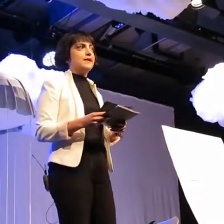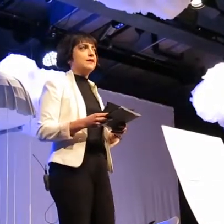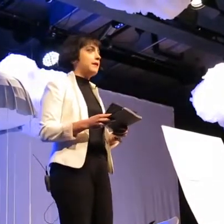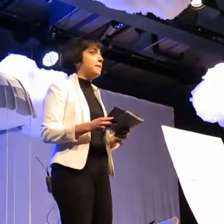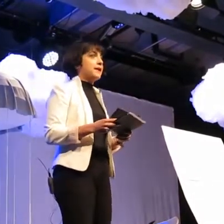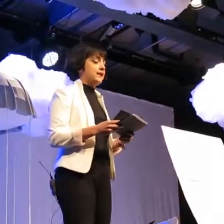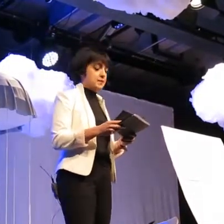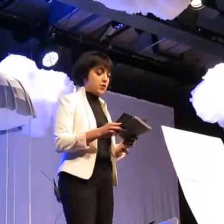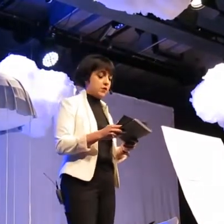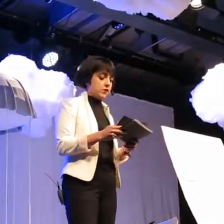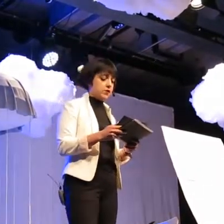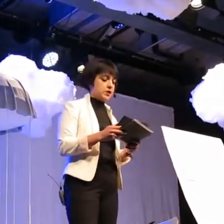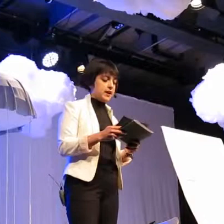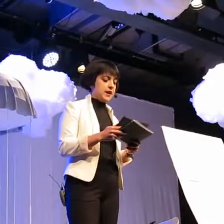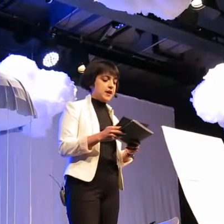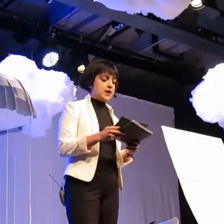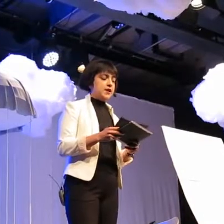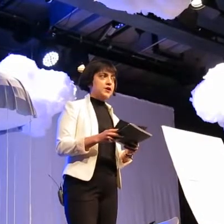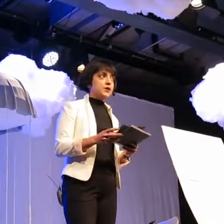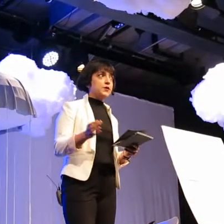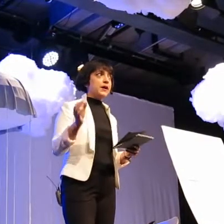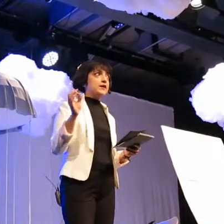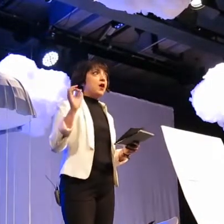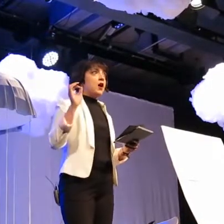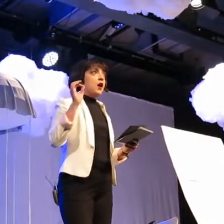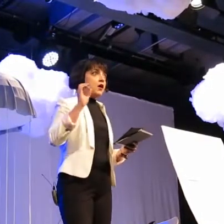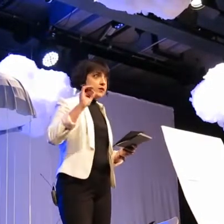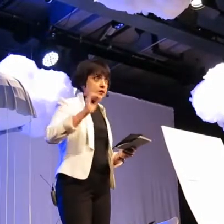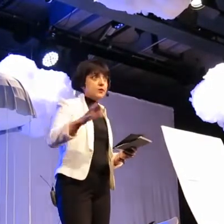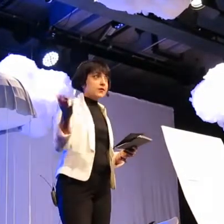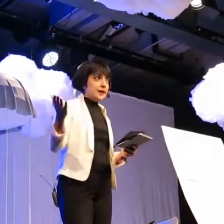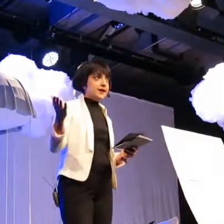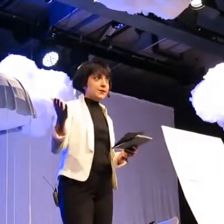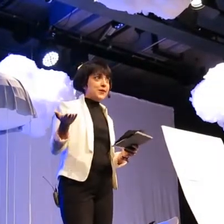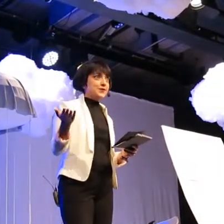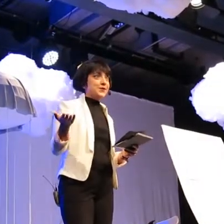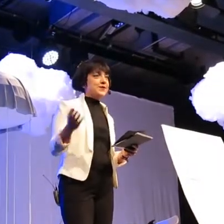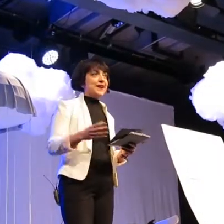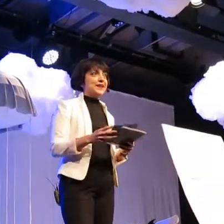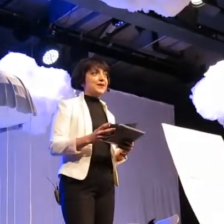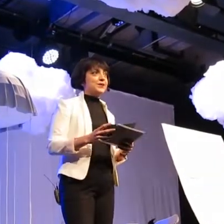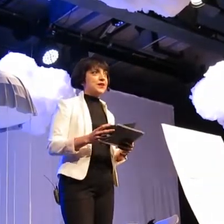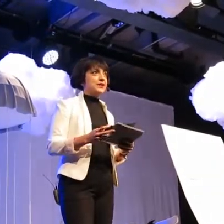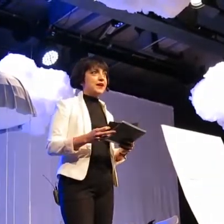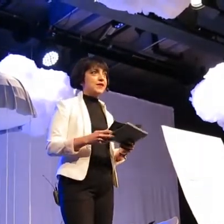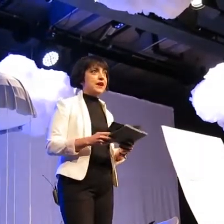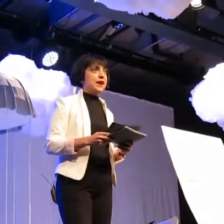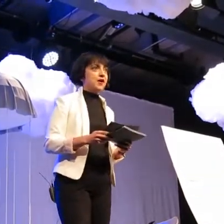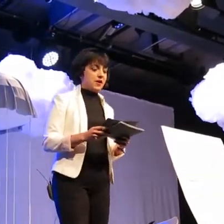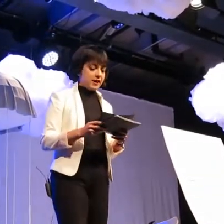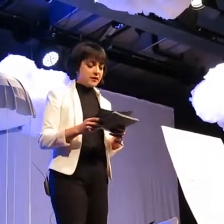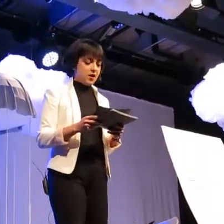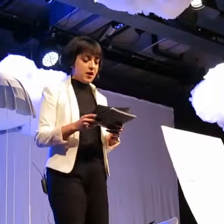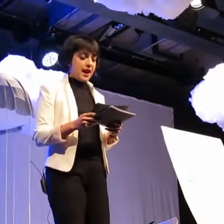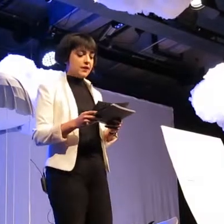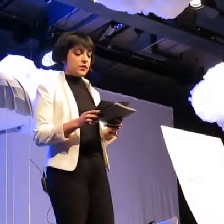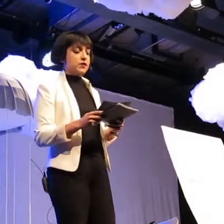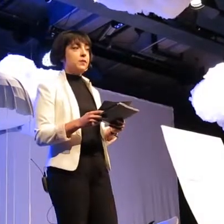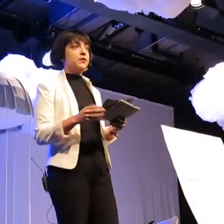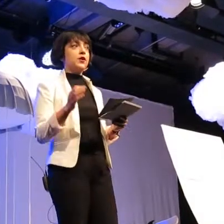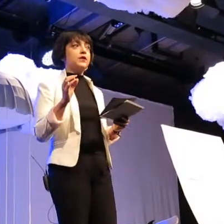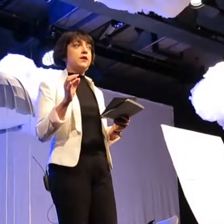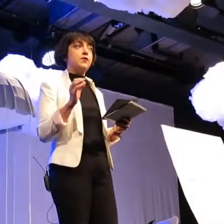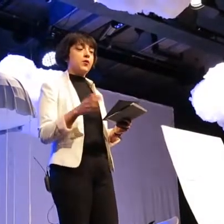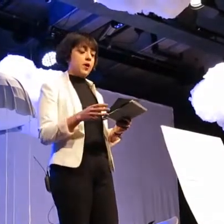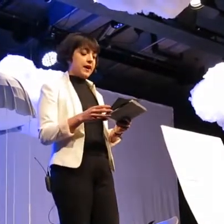och överensstämmer inte med någon forskning. Jag tror att Hans Rosling då, som vi alla nu kommer till i det här laget, har lärt